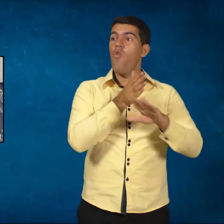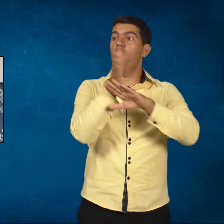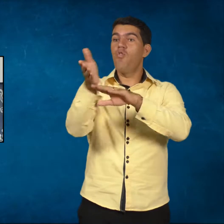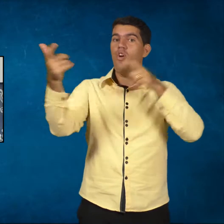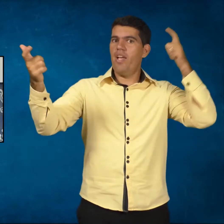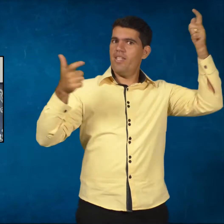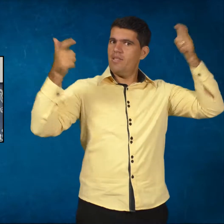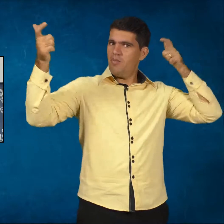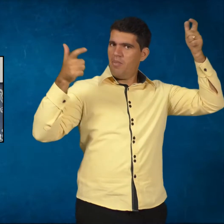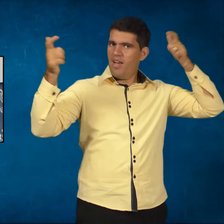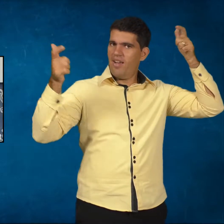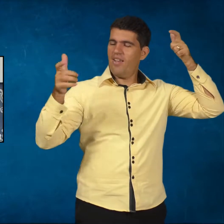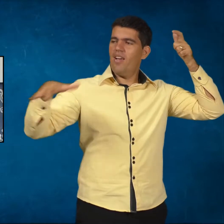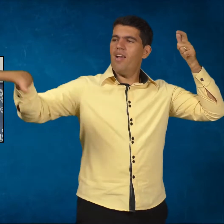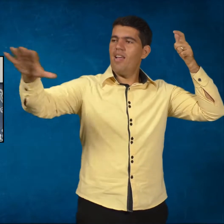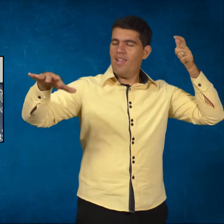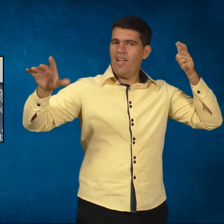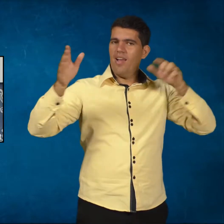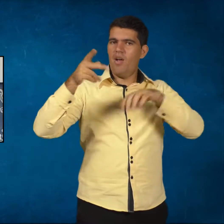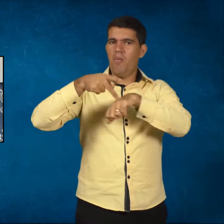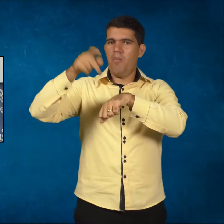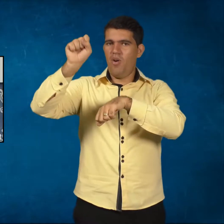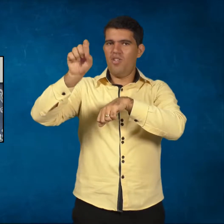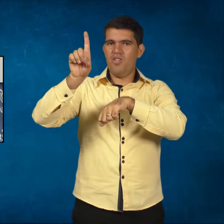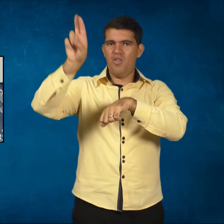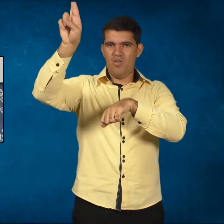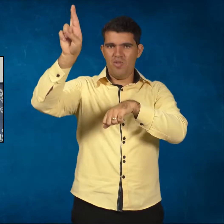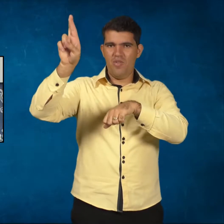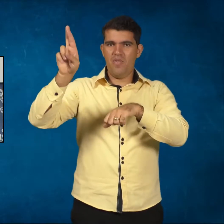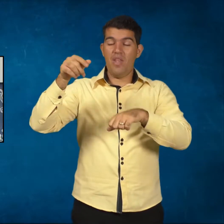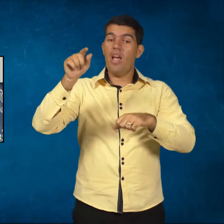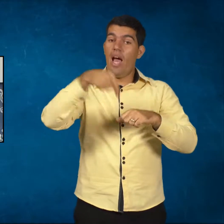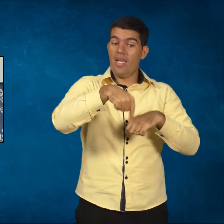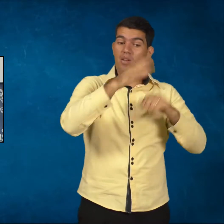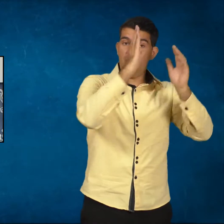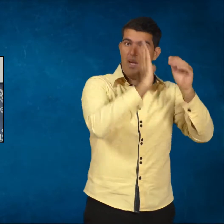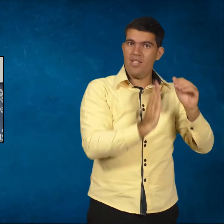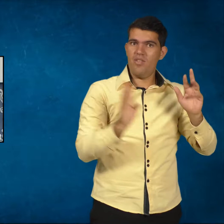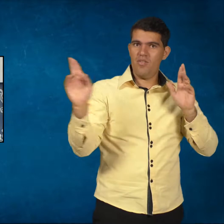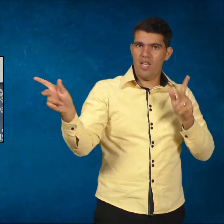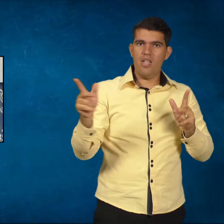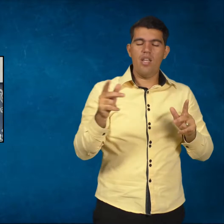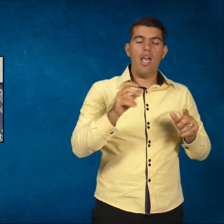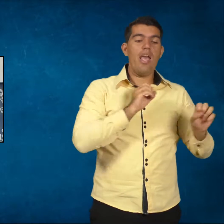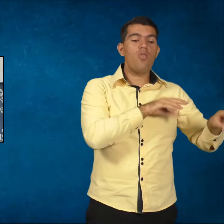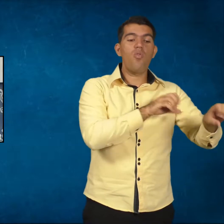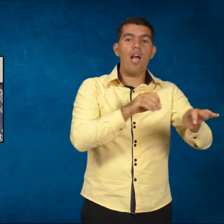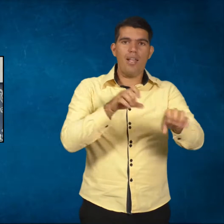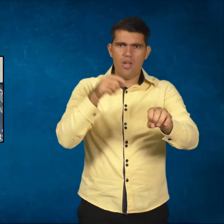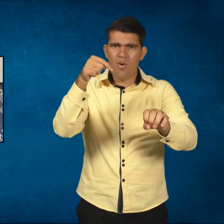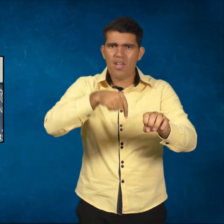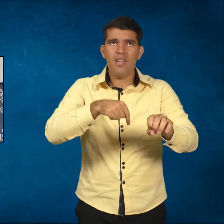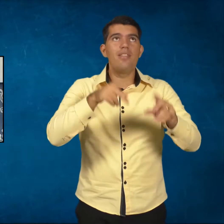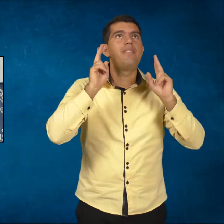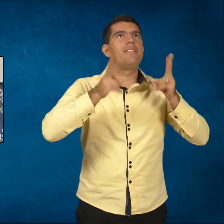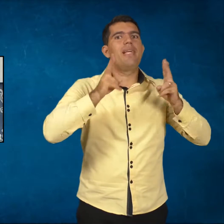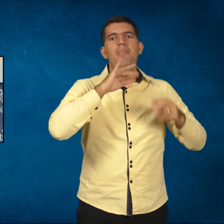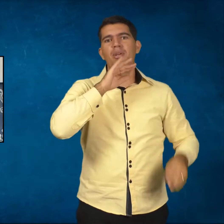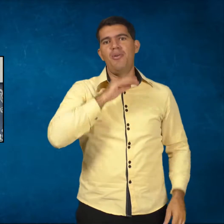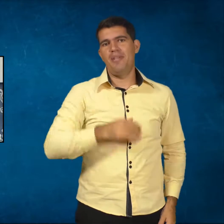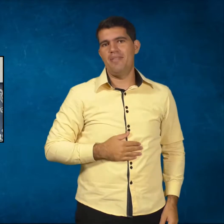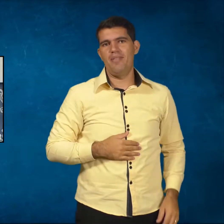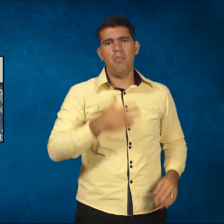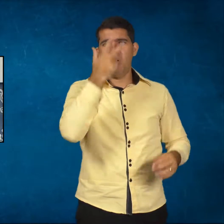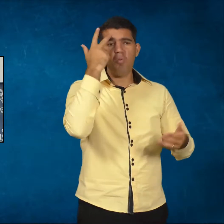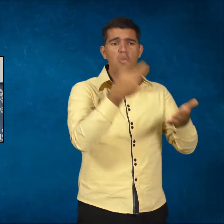Espanha. Então, o que nós temos no Brasil? Uma educação para qualquer pessoa muito ruim. Então, o Brasil está defasado